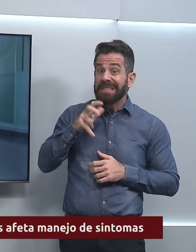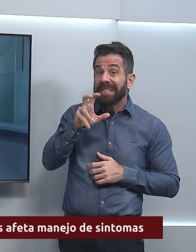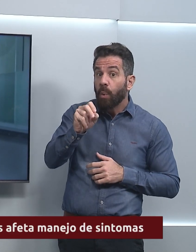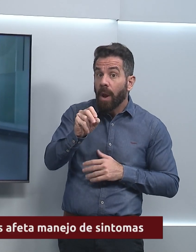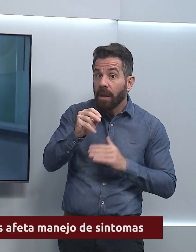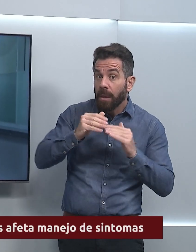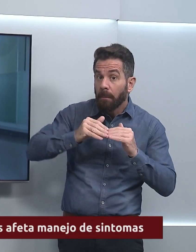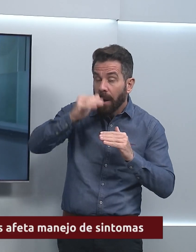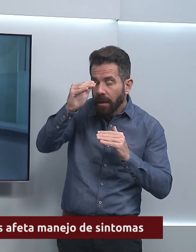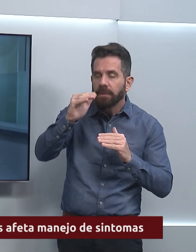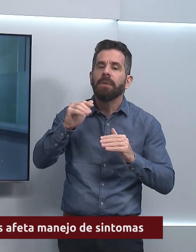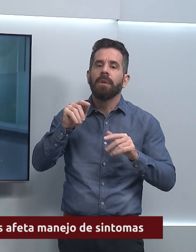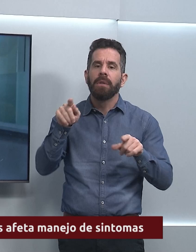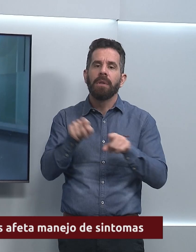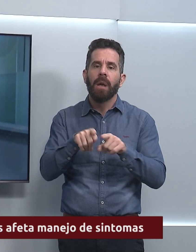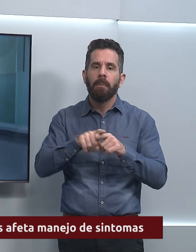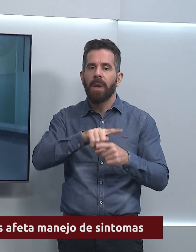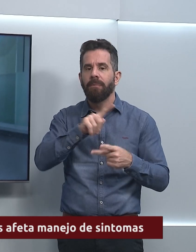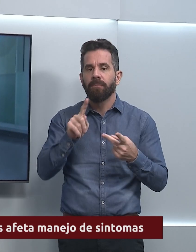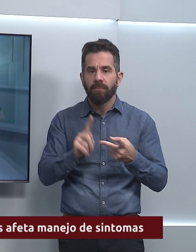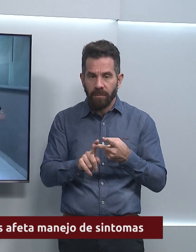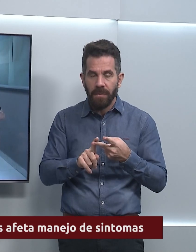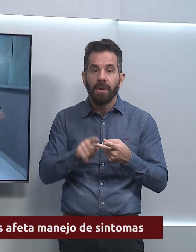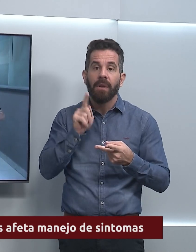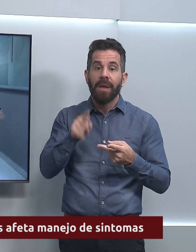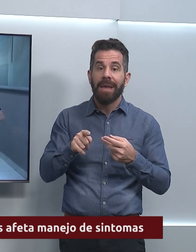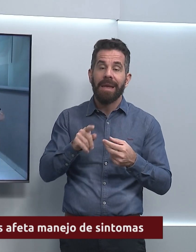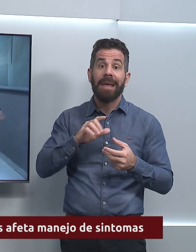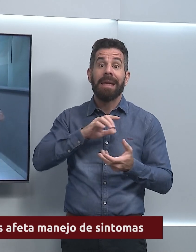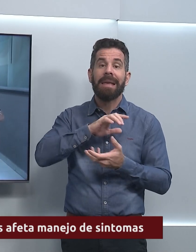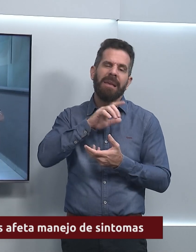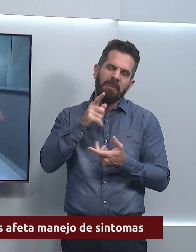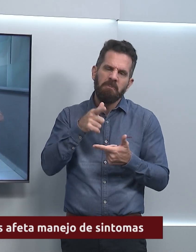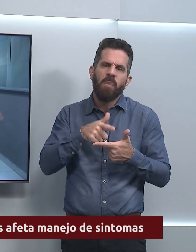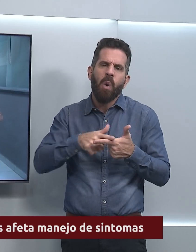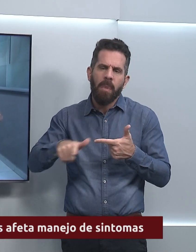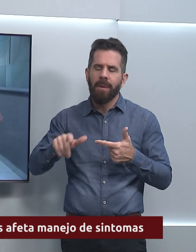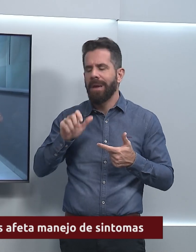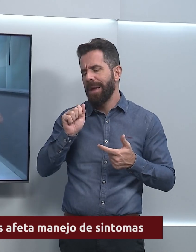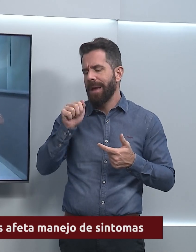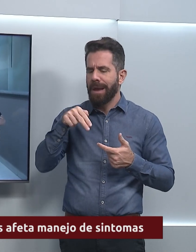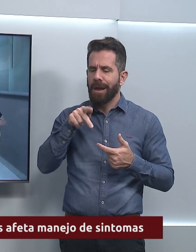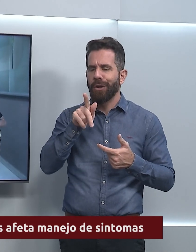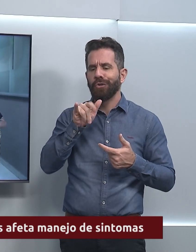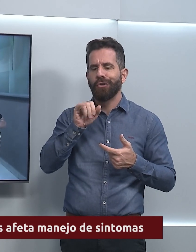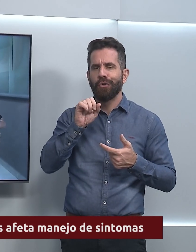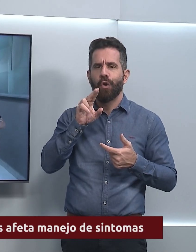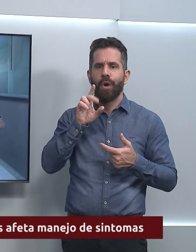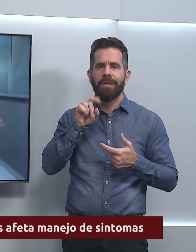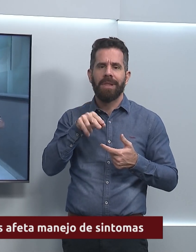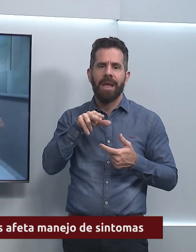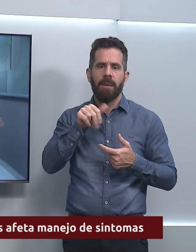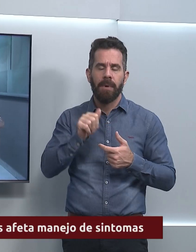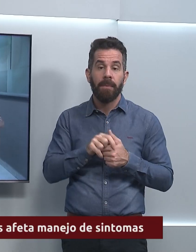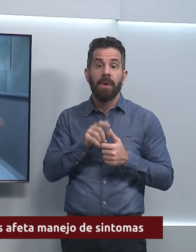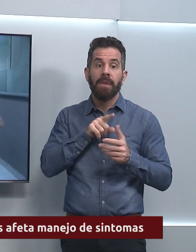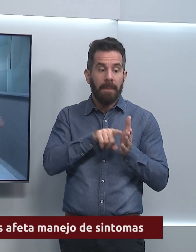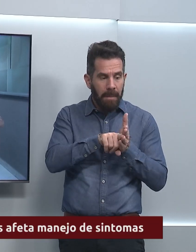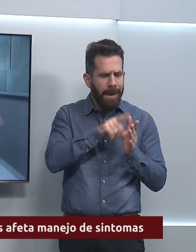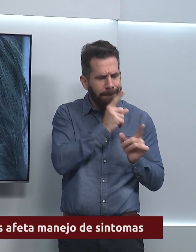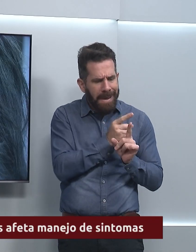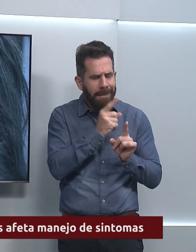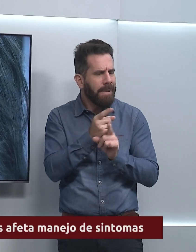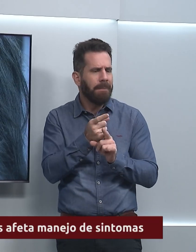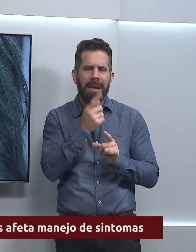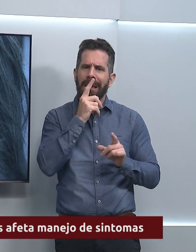anos. Em seguida, veio a primeira crise de angioedema. Depois de anos de consultas e diagnósticos equivocados, veio a